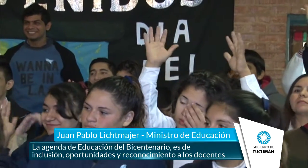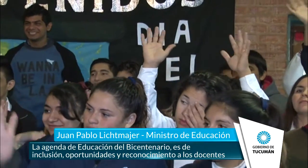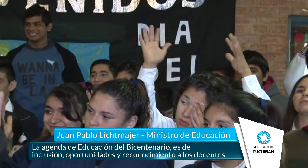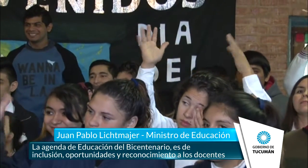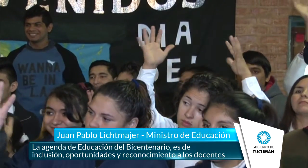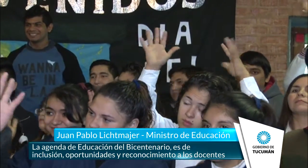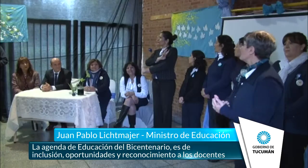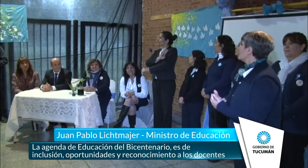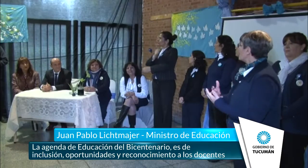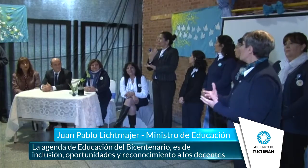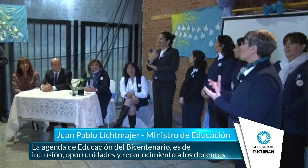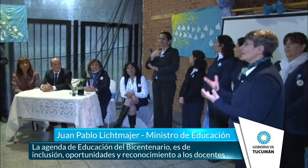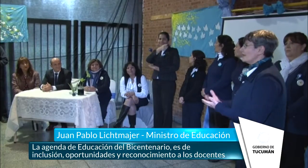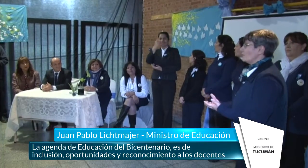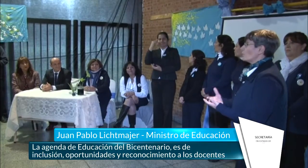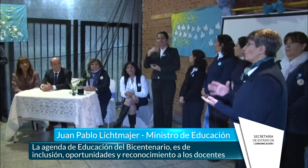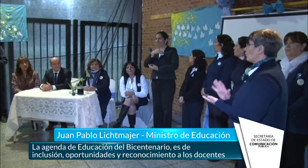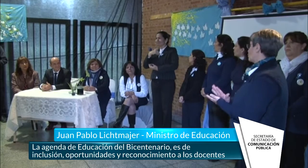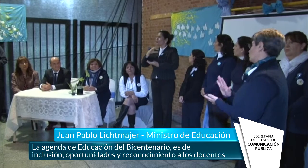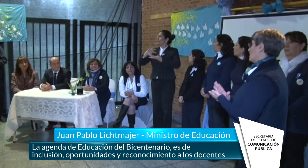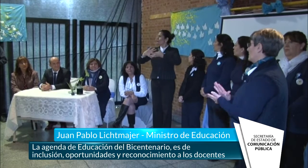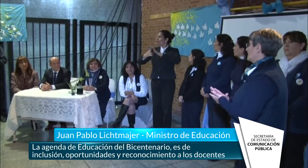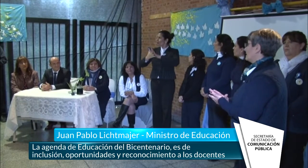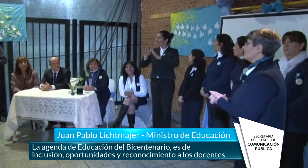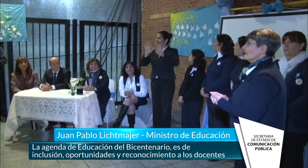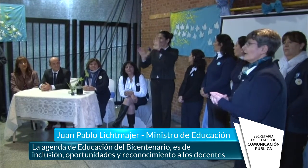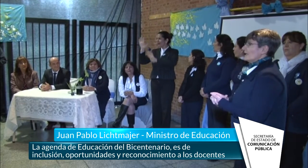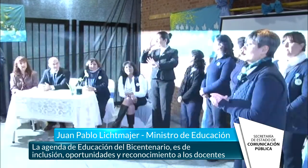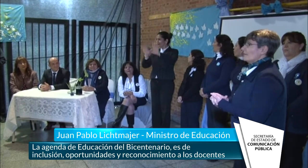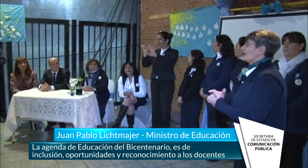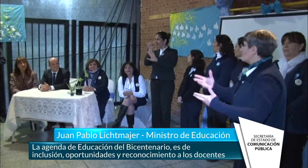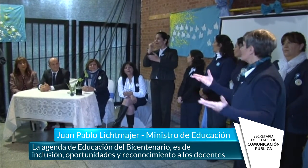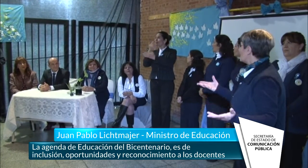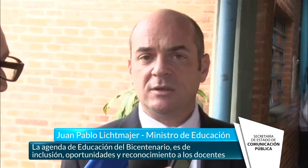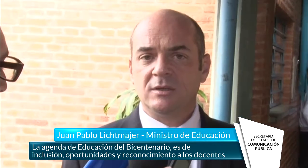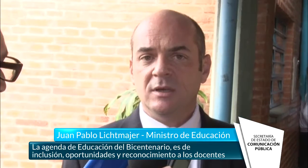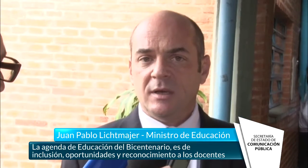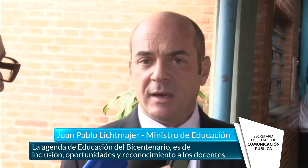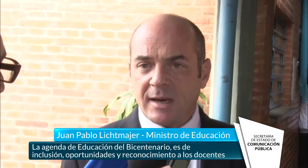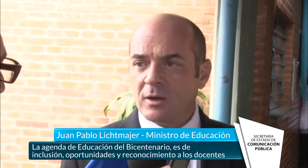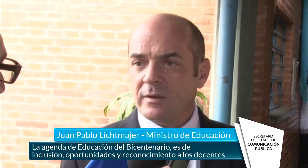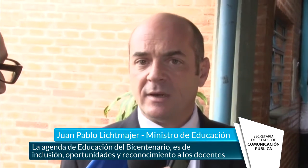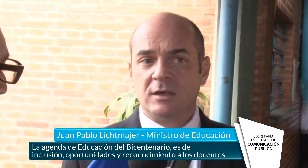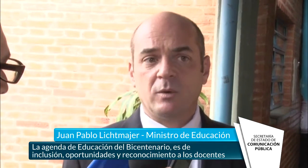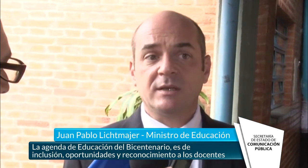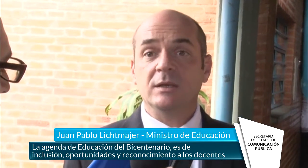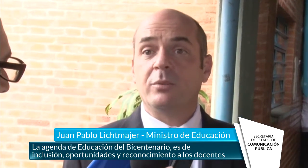oportunidades, la agenda del reconocimiento maravilloso al trabajo que hacen nuestros docentes en cada una de las escuelas y por